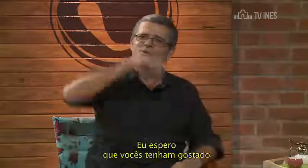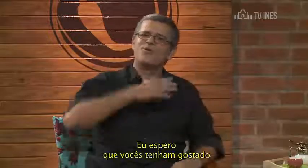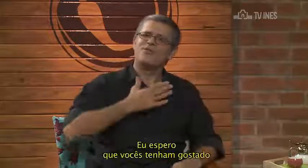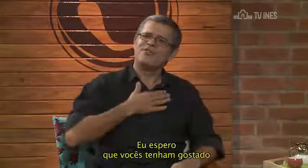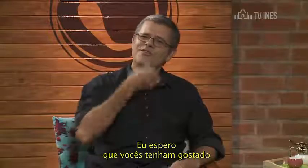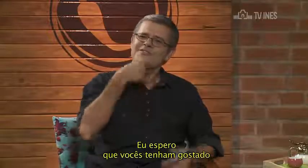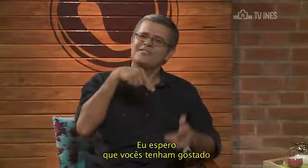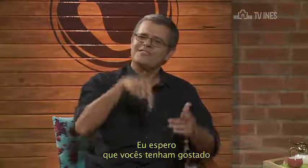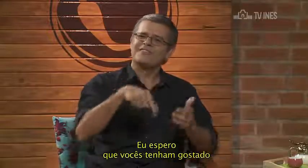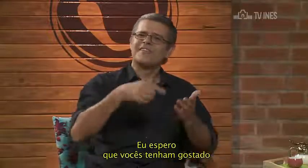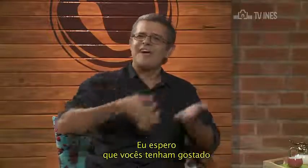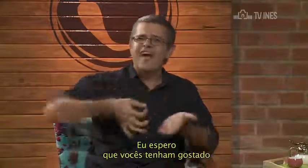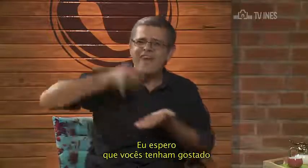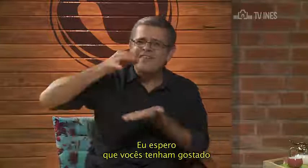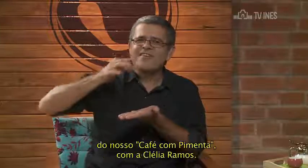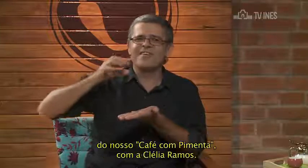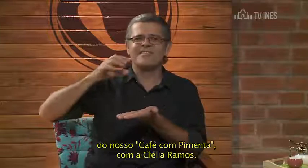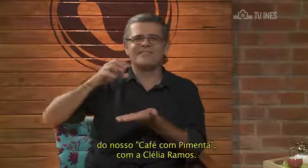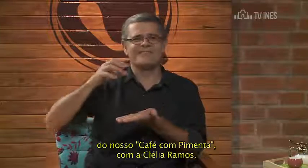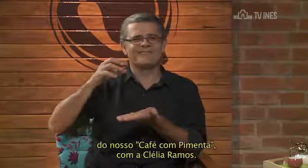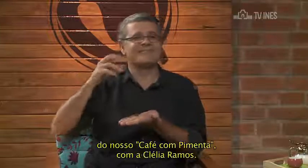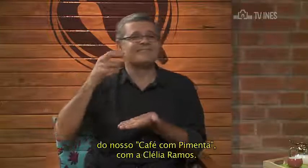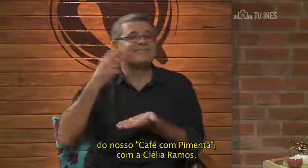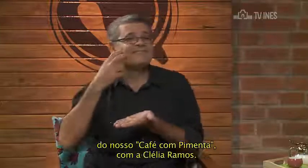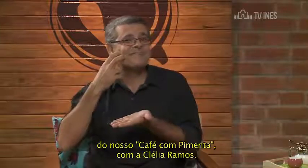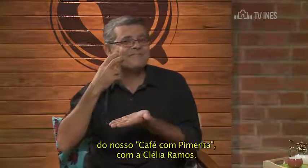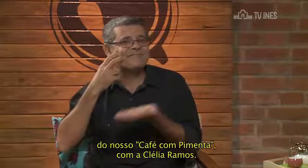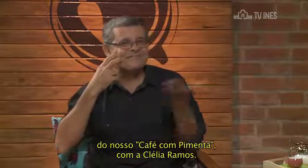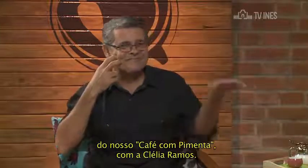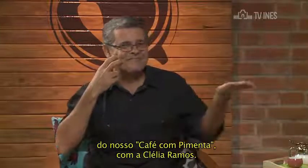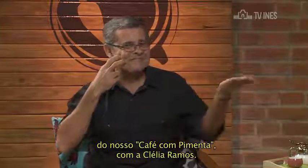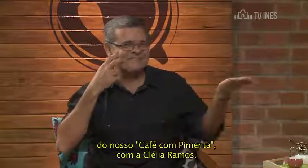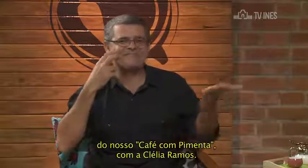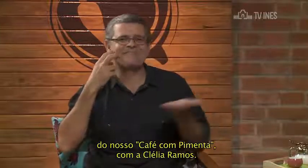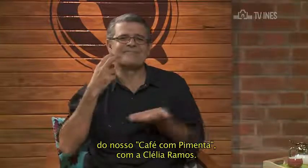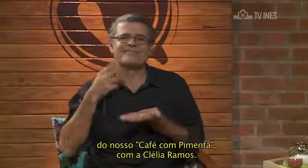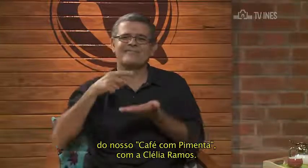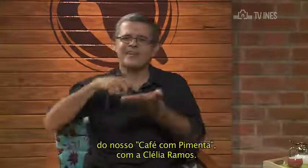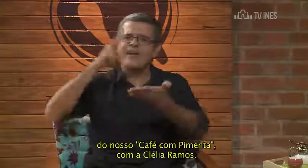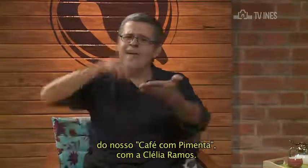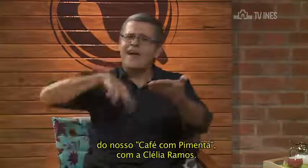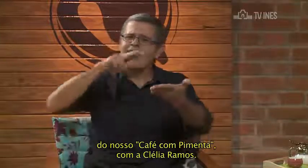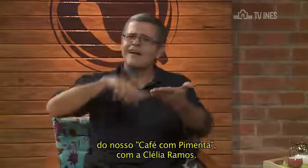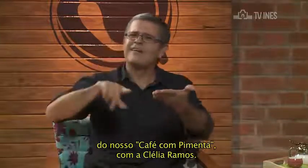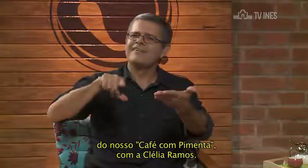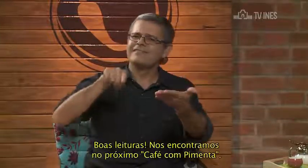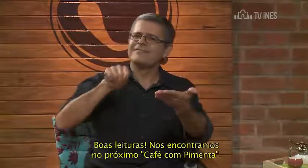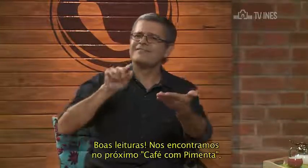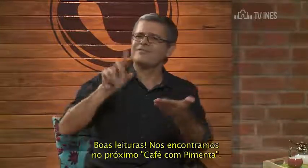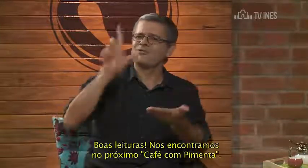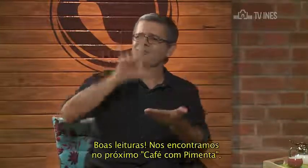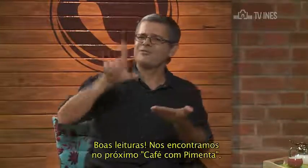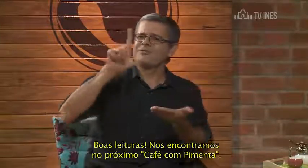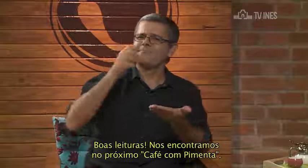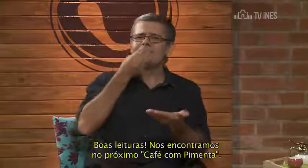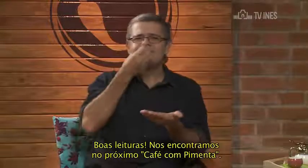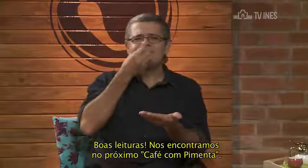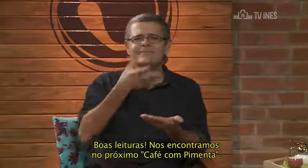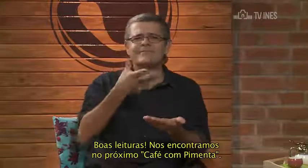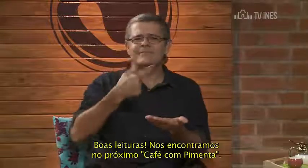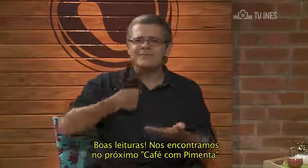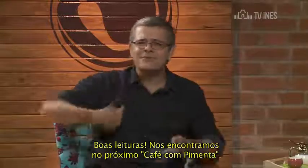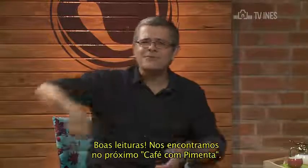E eu espero que vocês tenham gostado do nosso Café com Pimenta com a Clélia Ramos. Boas